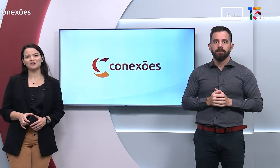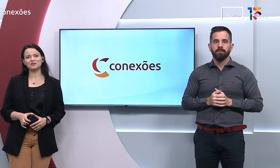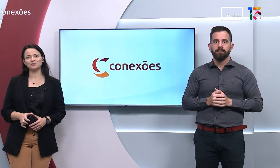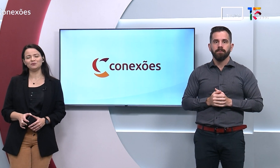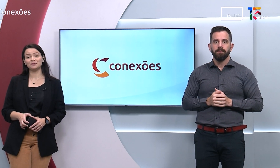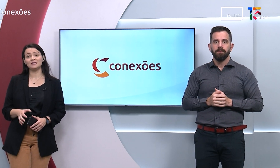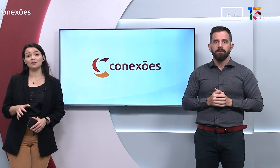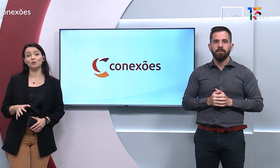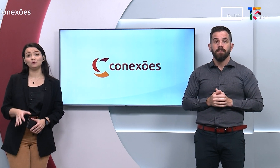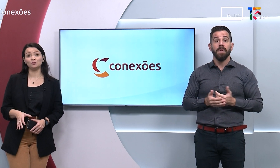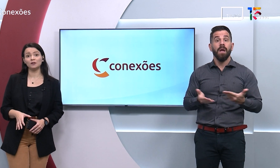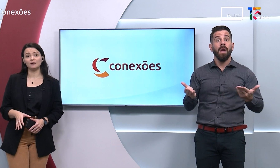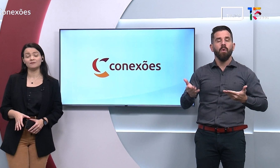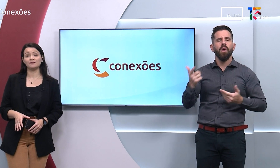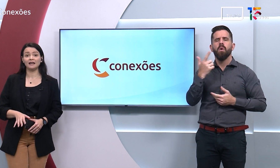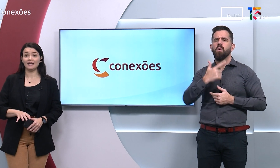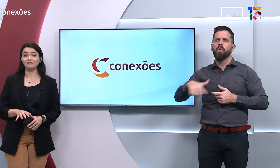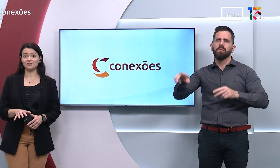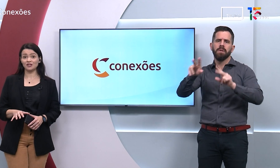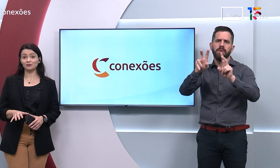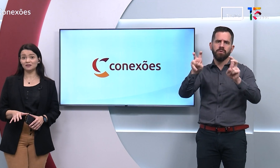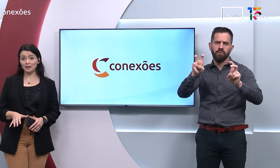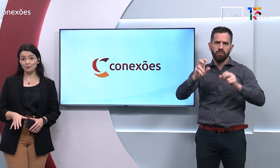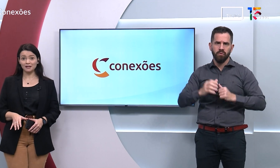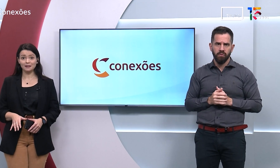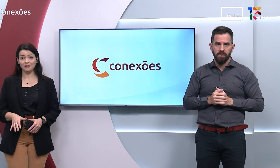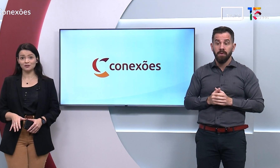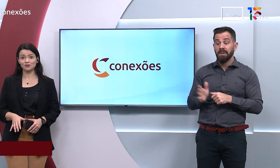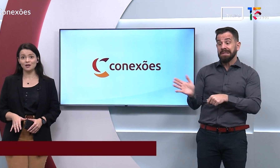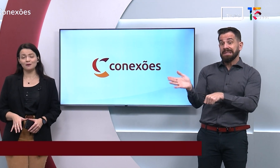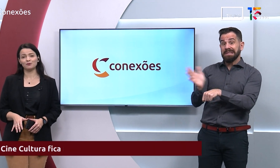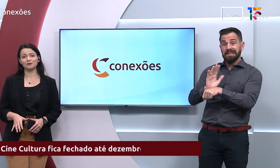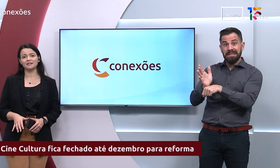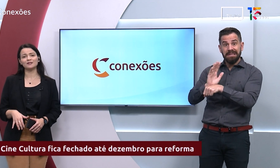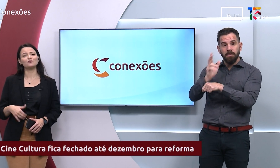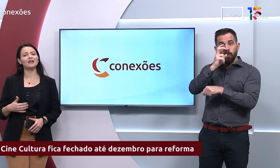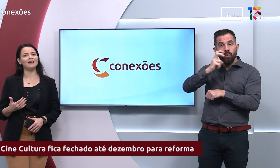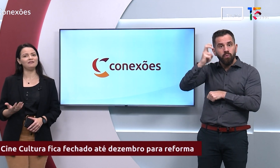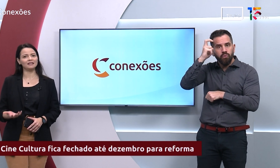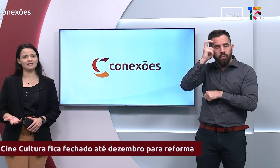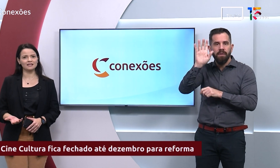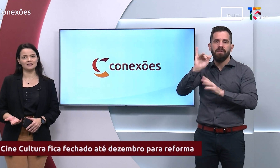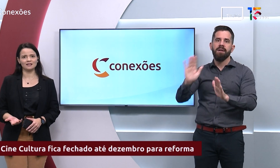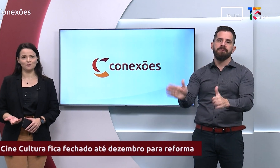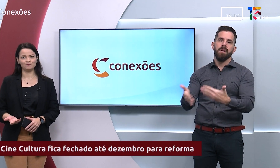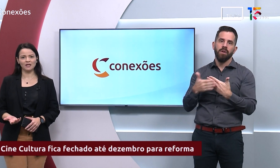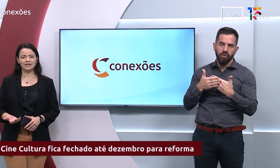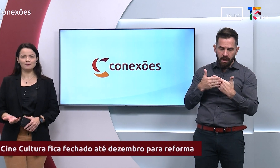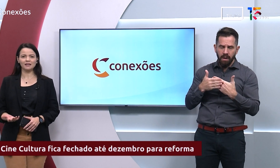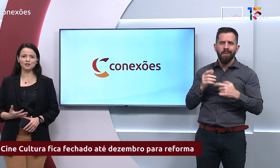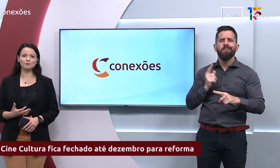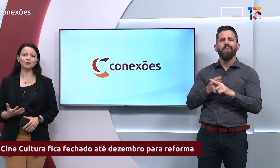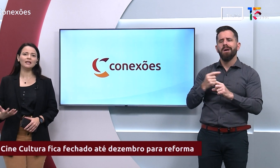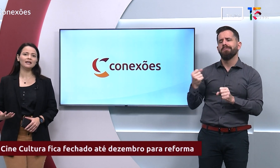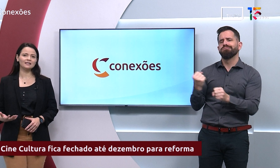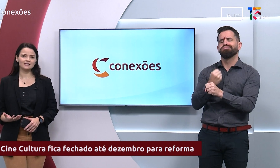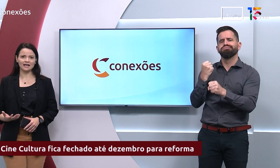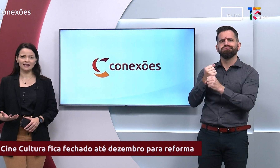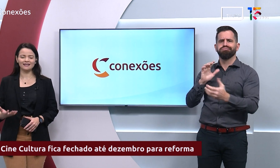Bom, e mudando de assunto, Cine Cultura ficará fechado temporariamente para um processo de revitalização, que